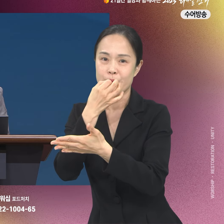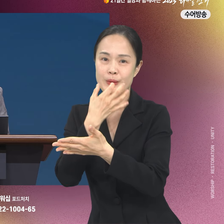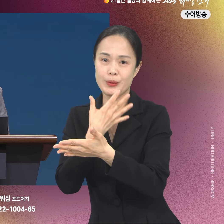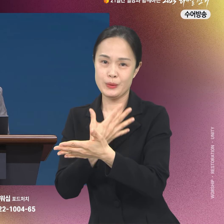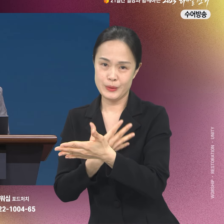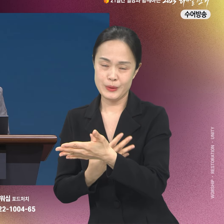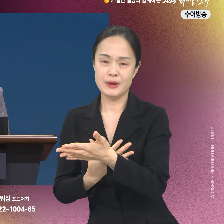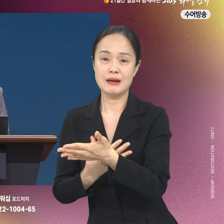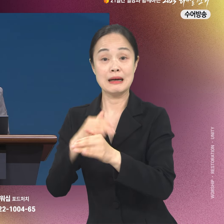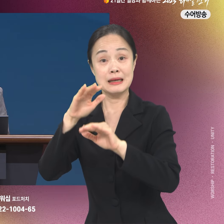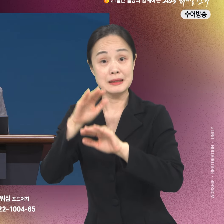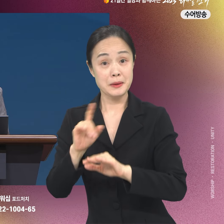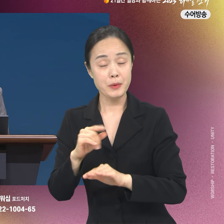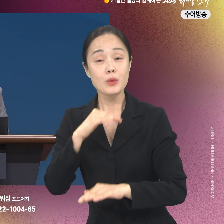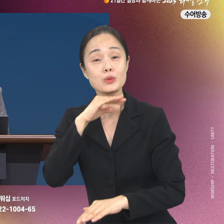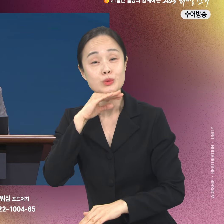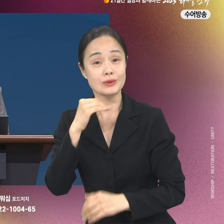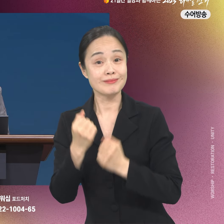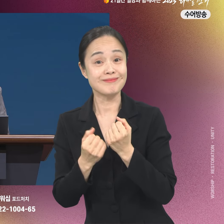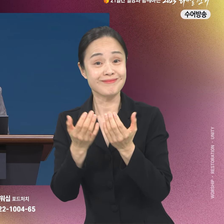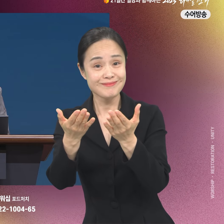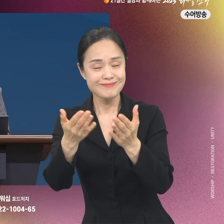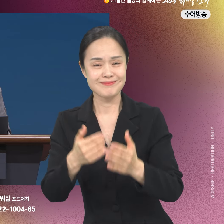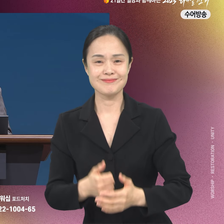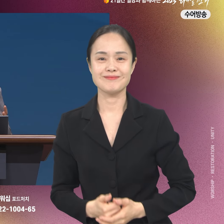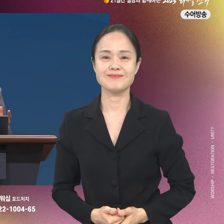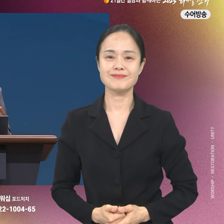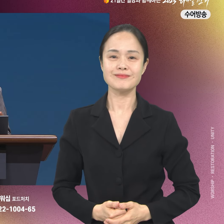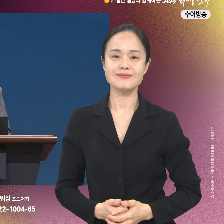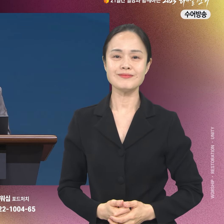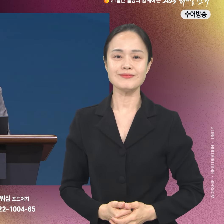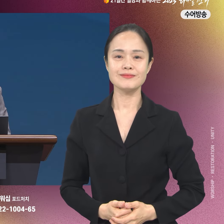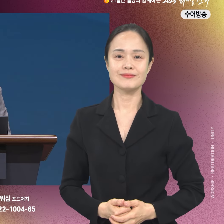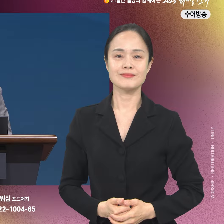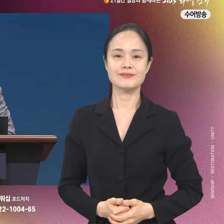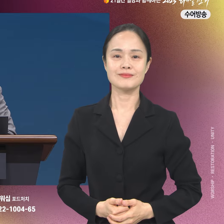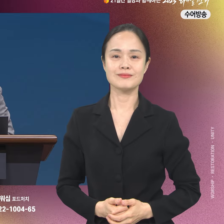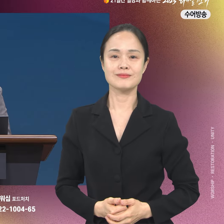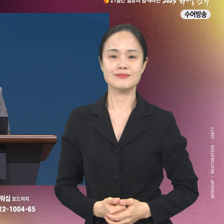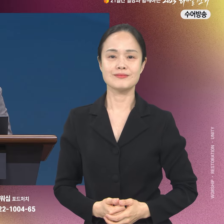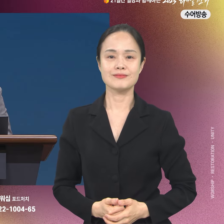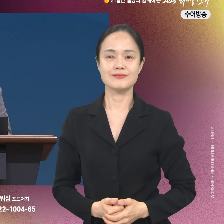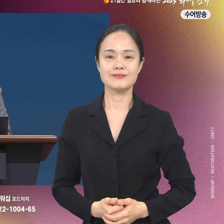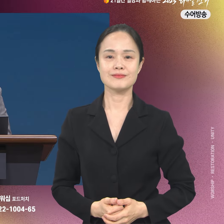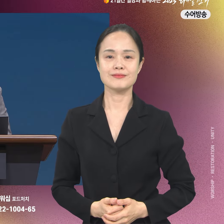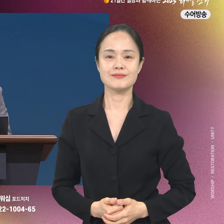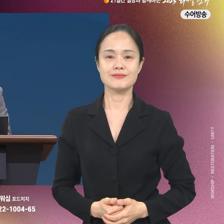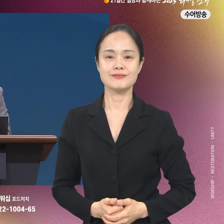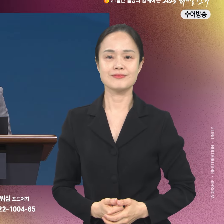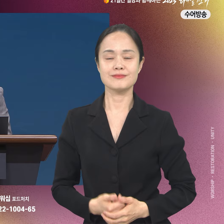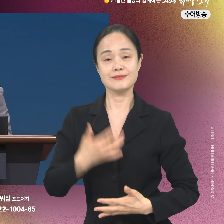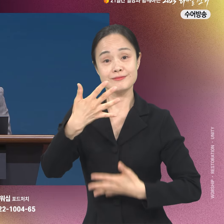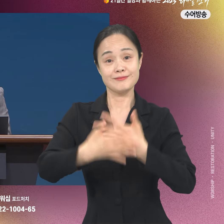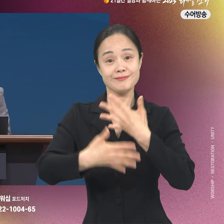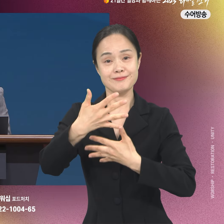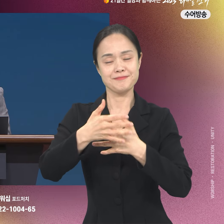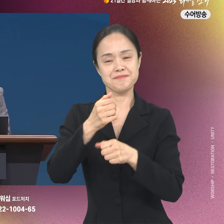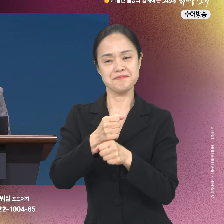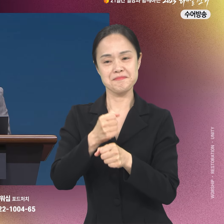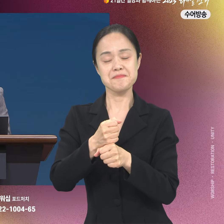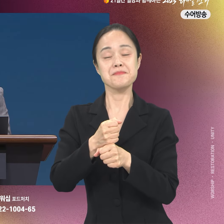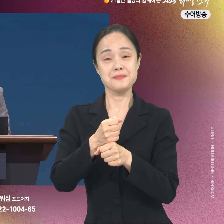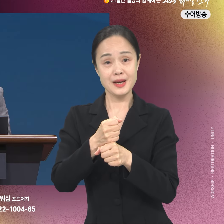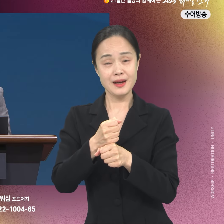조금 이따 제가 더 말씀을 드릴 텐데 제가 그 제작 이후에 이제 어떤 인터뷰를 하면서